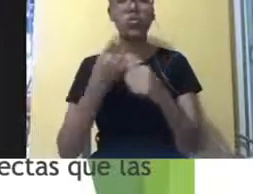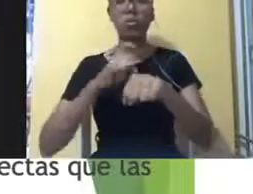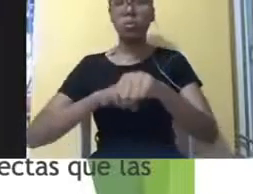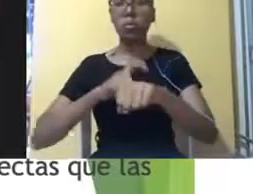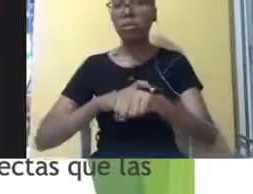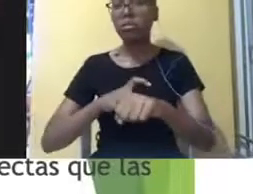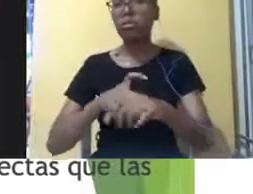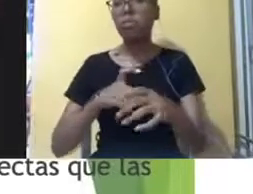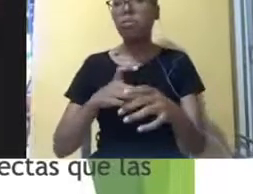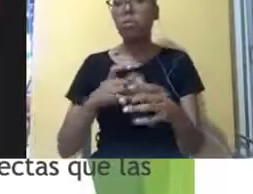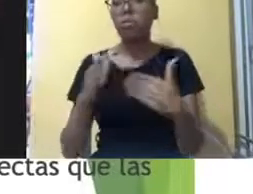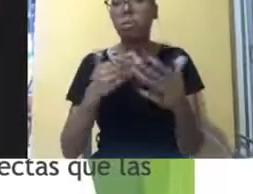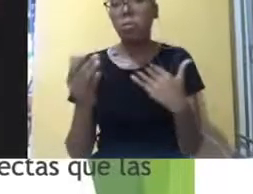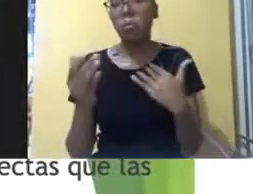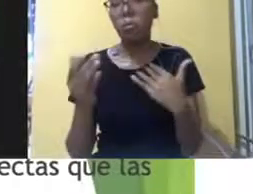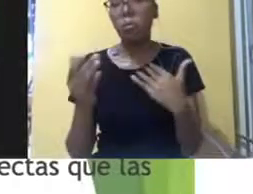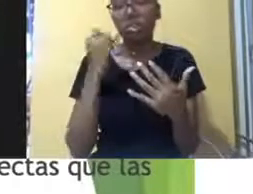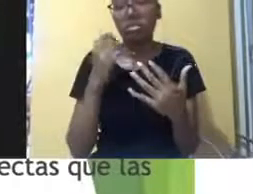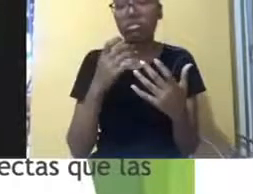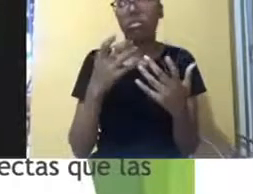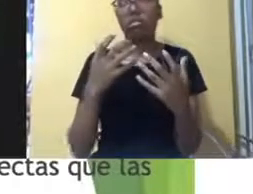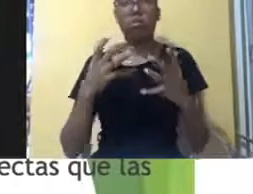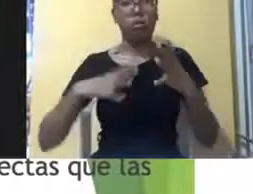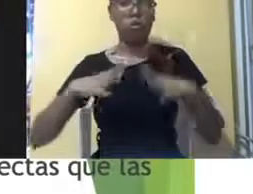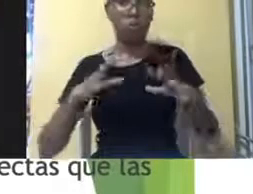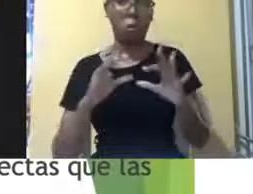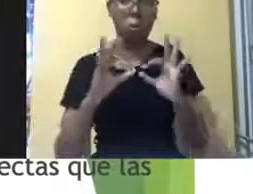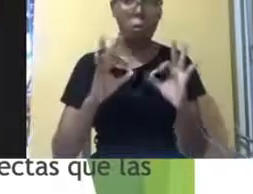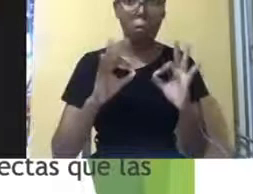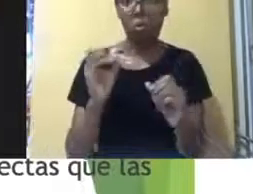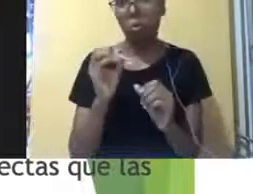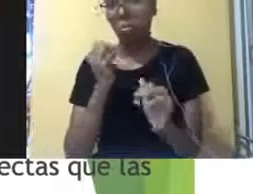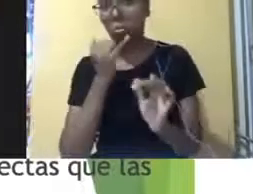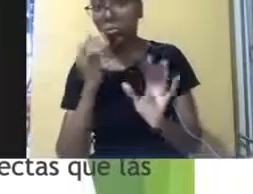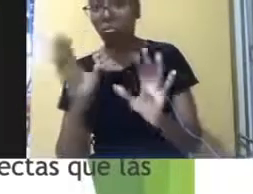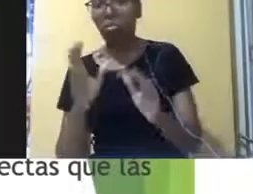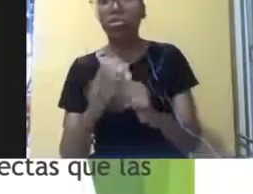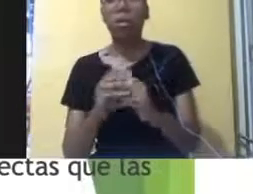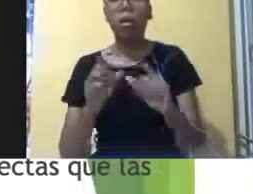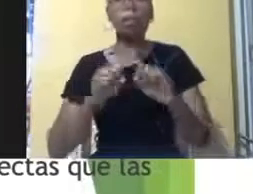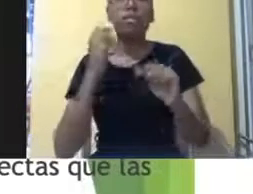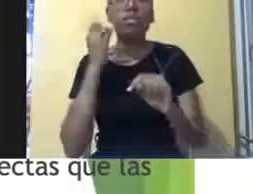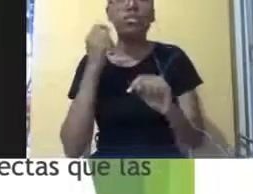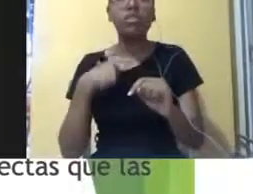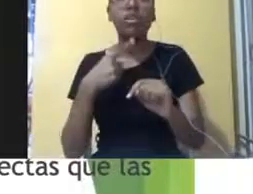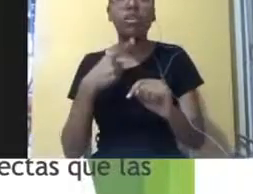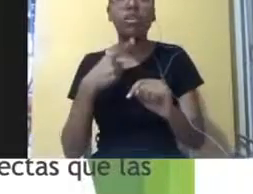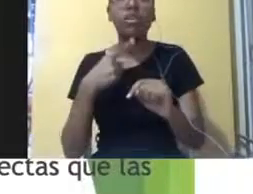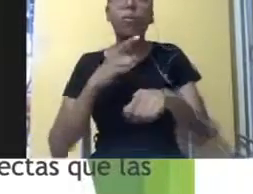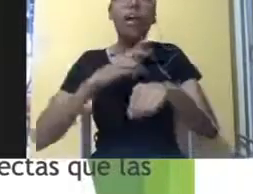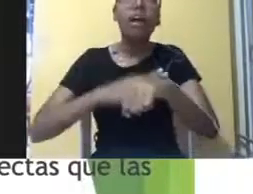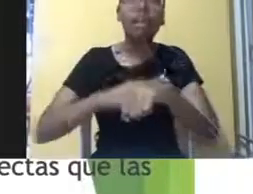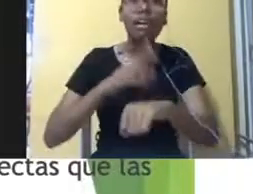formal, a las 5 de la tarde, pero ellos a las 5 de la tarde comienzan a llegar uno a uno. Y eso es